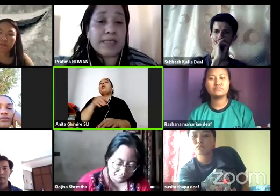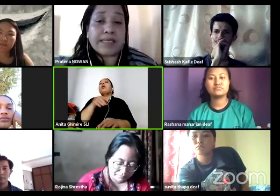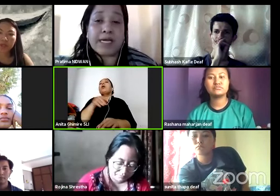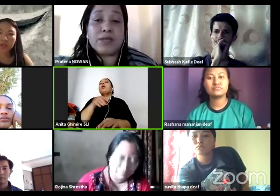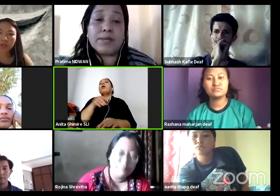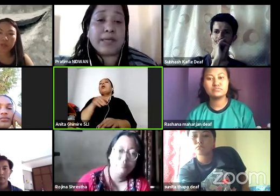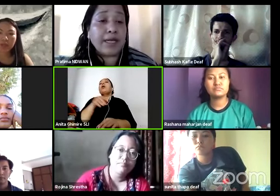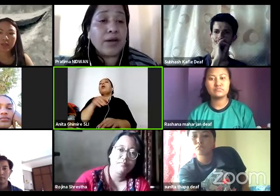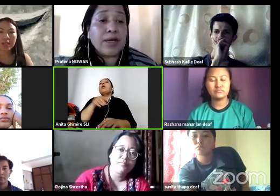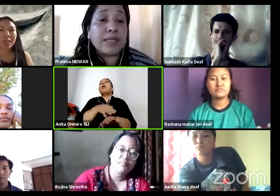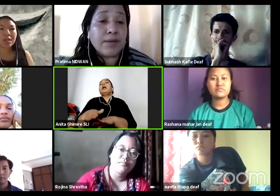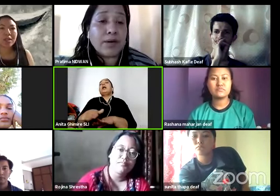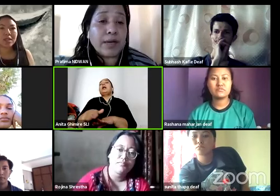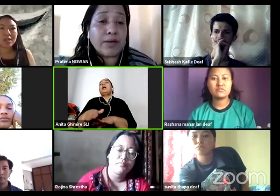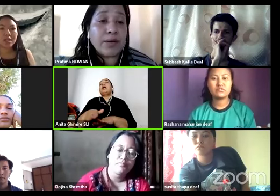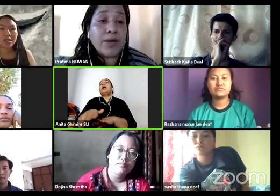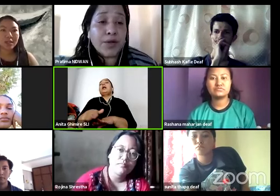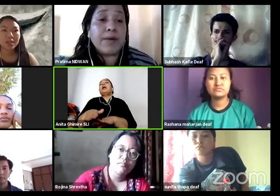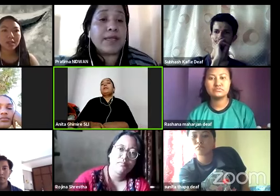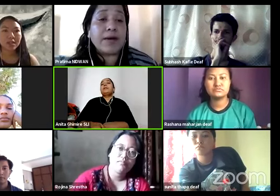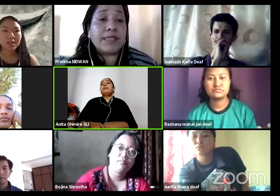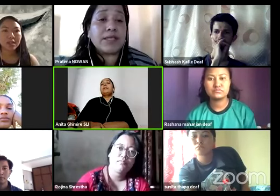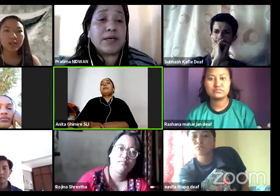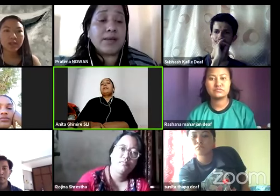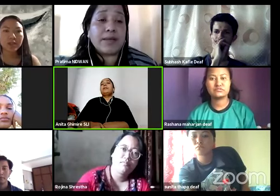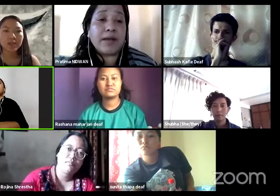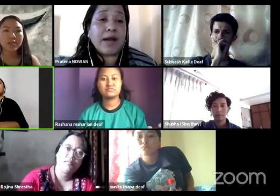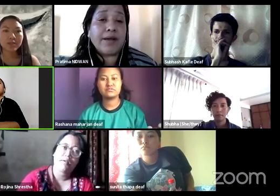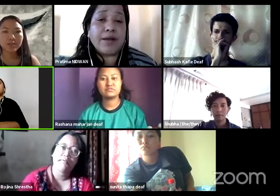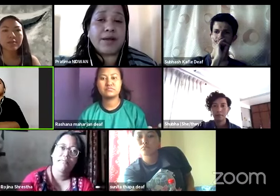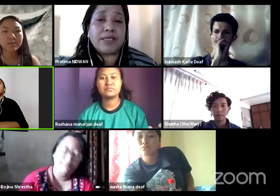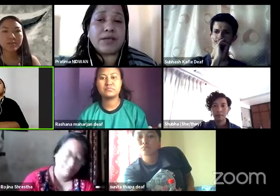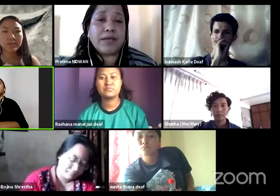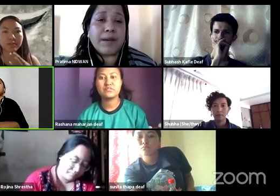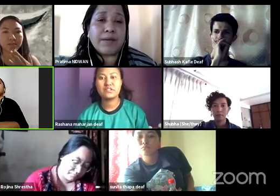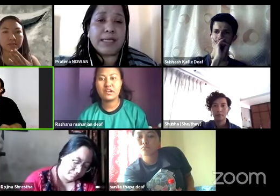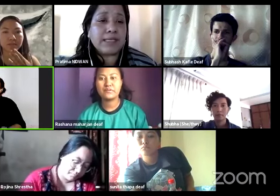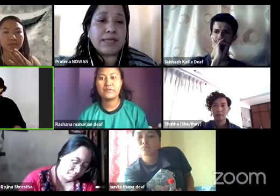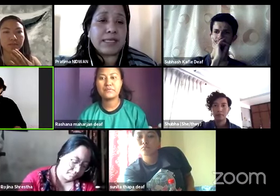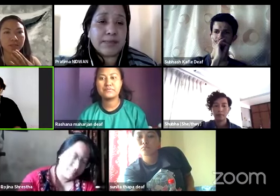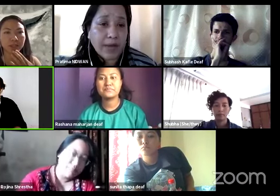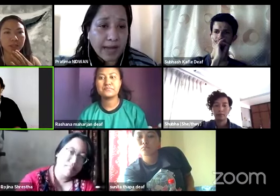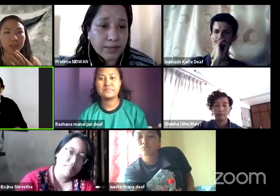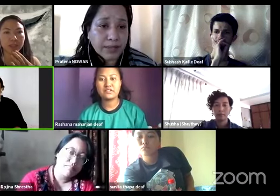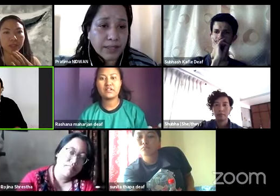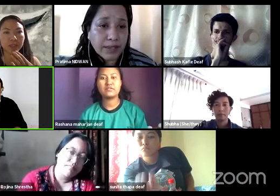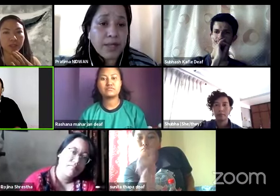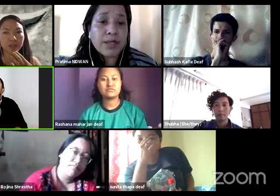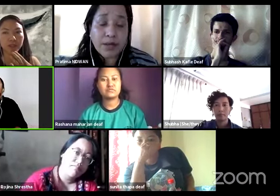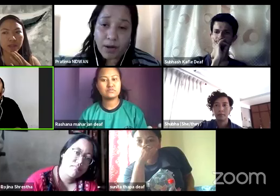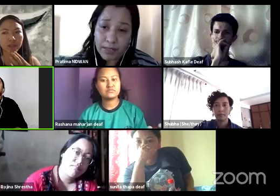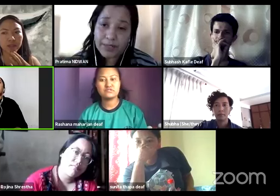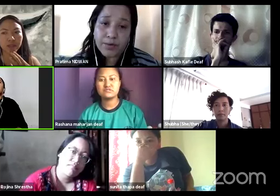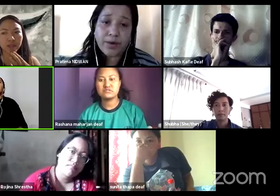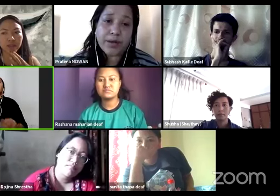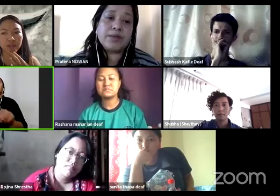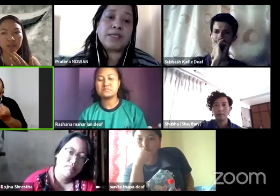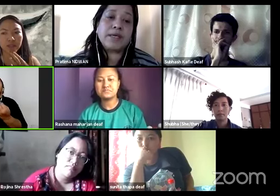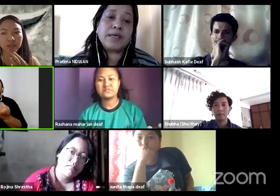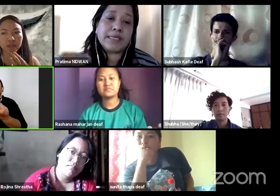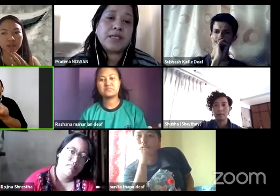शुभकामना दिन चाहन्छु. किन भन्दाखेरि अहिलेसम्म गरेको योभन्दाको स्टडी, योभन्दा अगाडि गरेको स्टडीमा पनि यस्तो किसिमको आएको छैन. तर अहिले